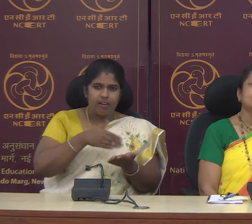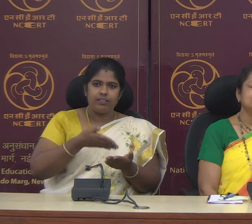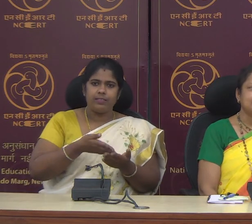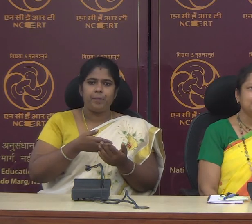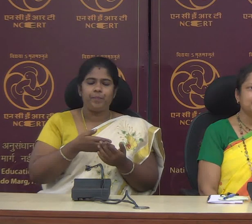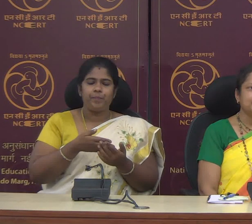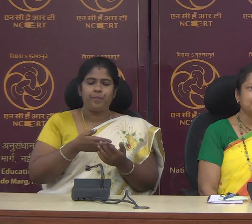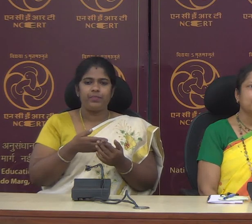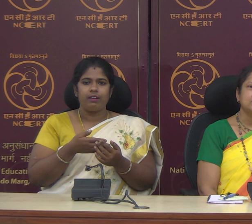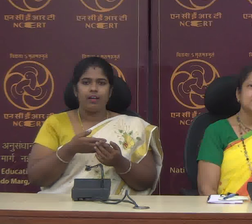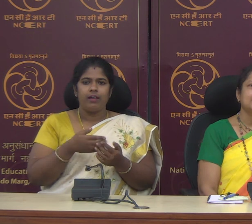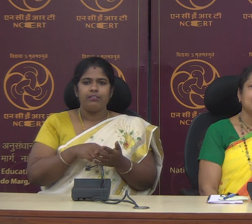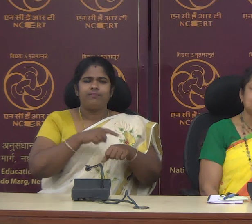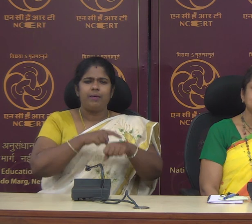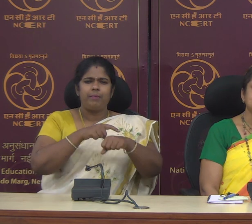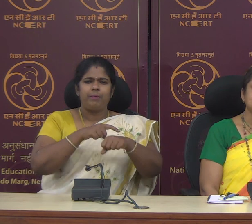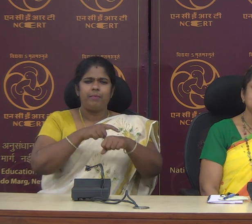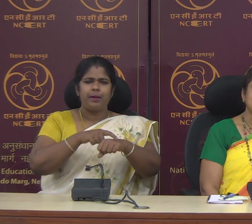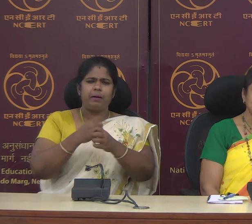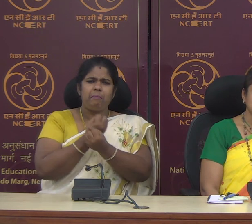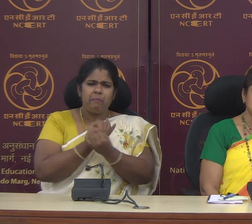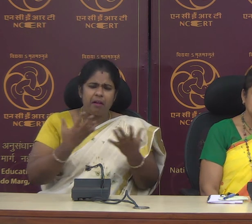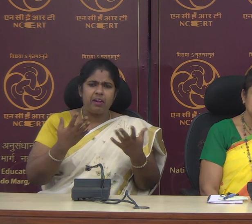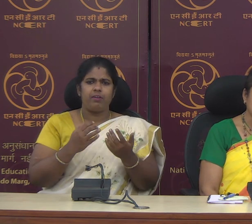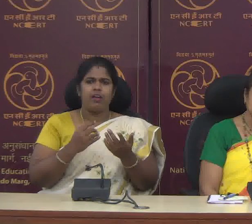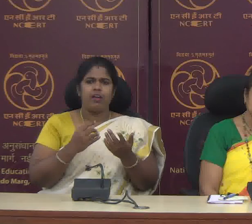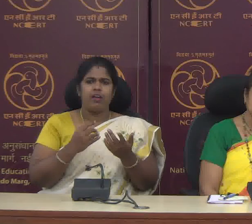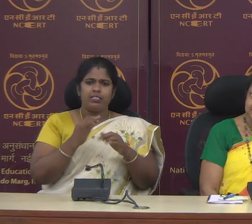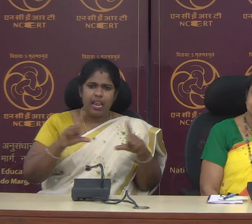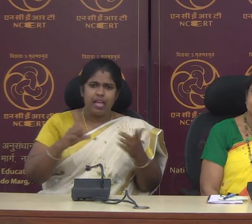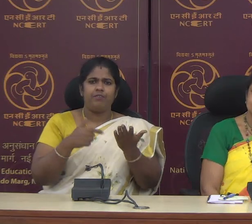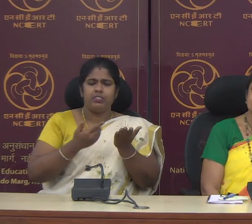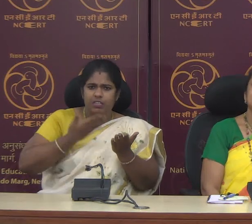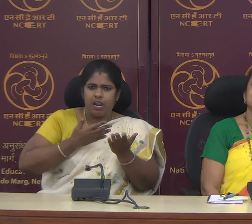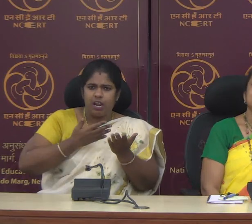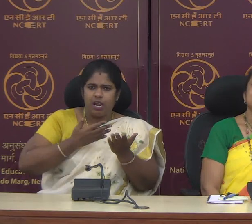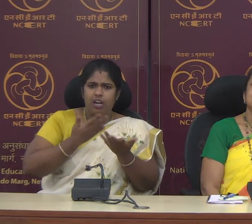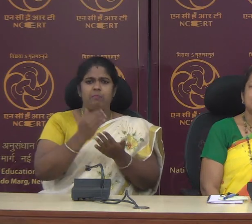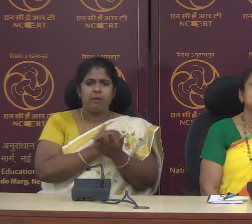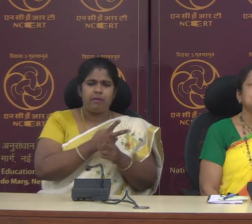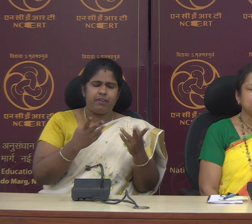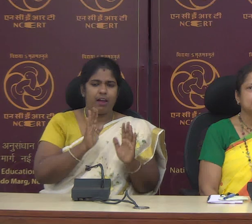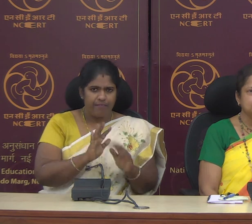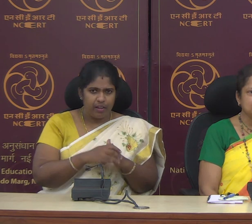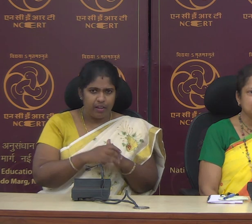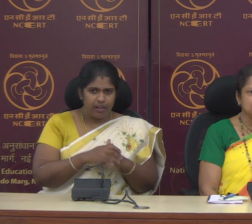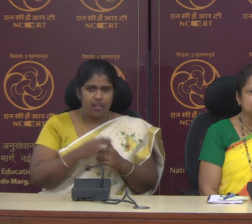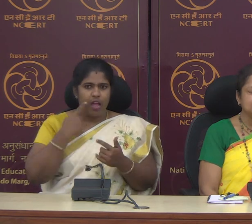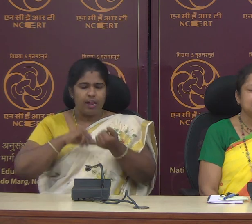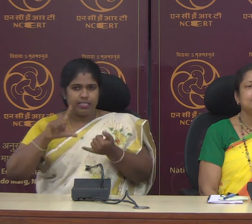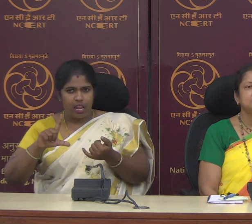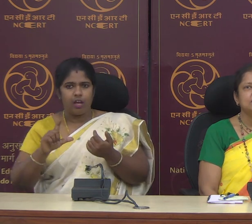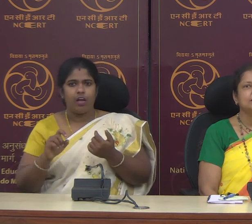भी समय समय पर बहुत सारे कार्यक्रम साइन लैंग्वेज ट्रेनिंग के लिए ऑर्गेनाइज करती रहती है। ISL ने तो एक